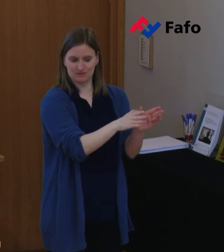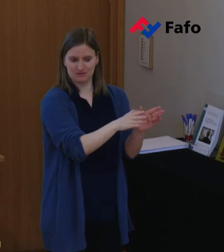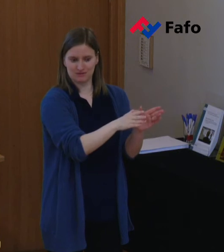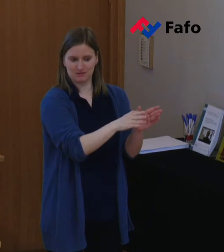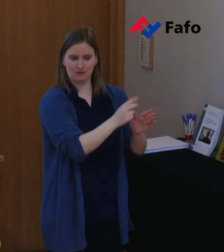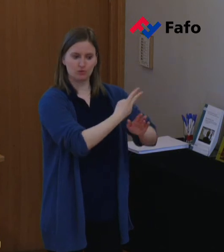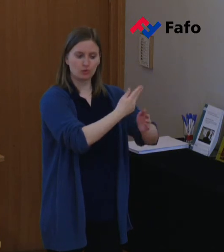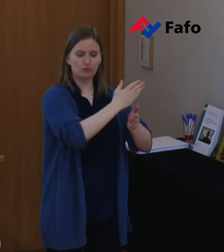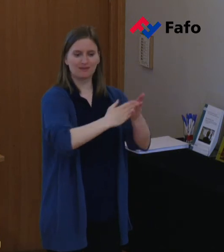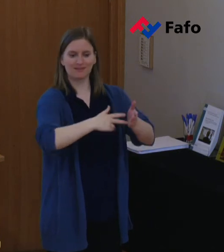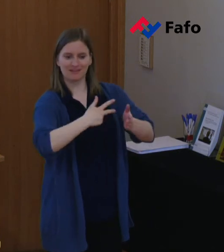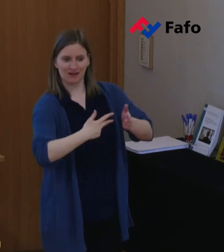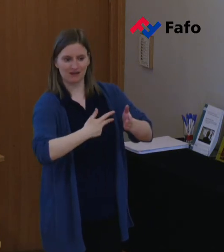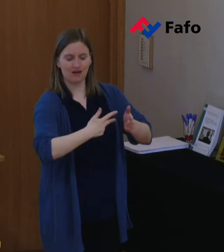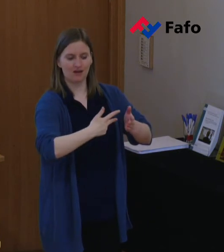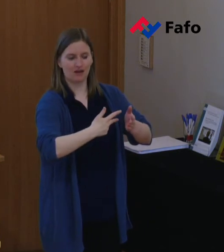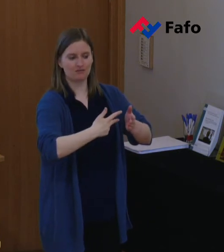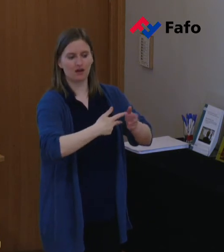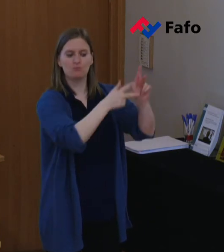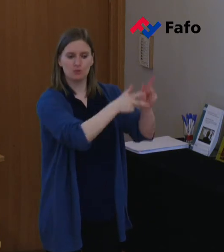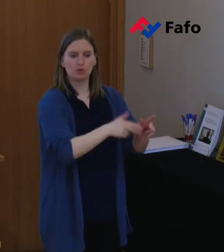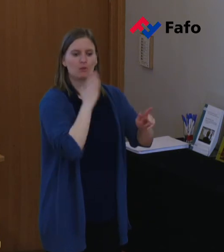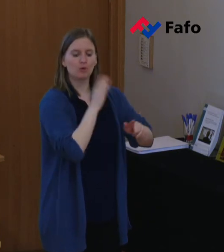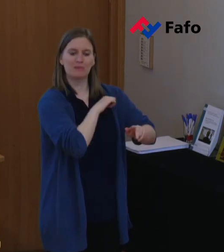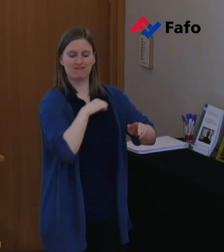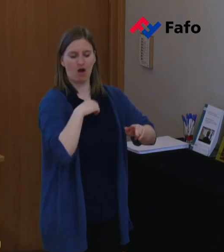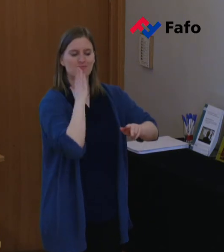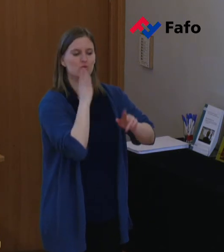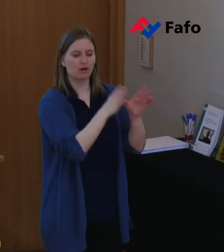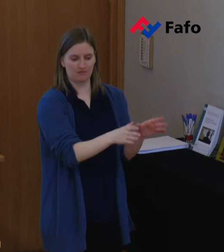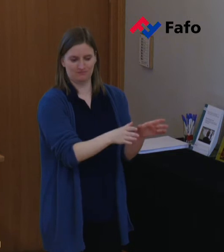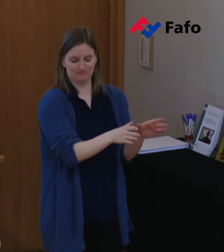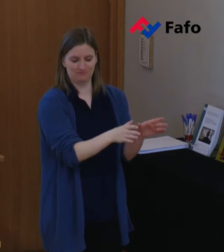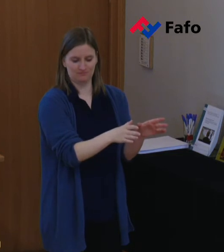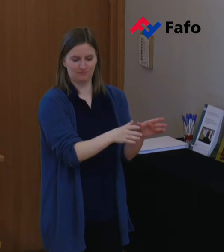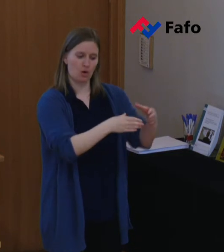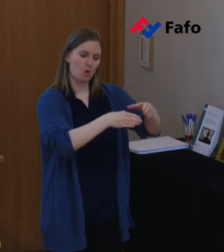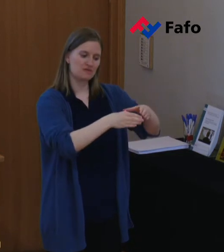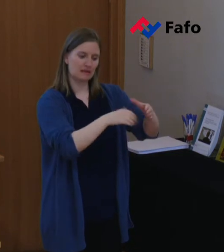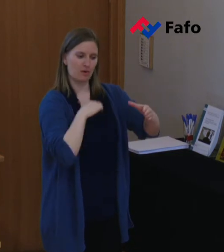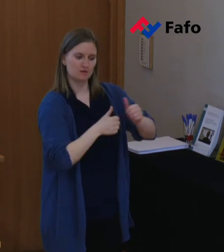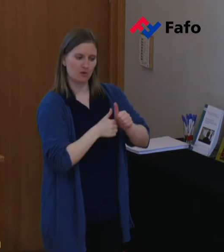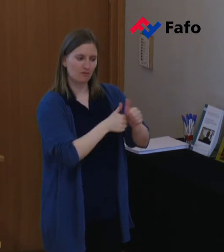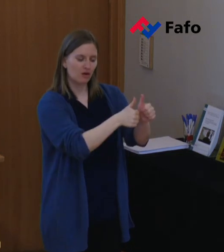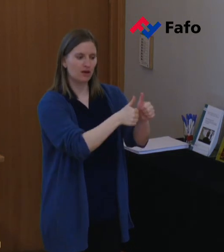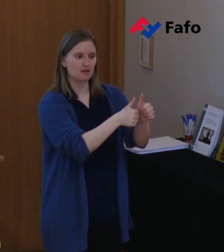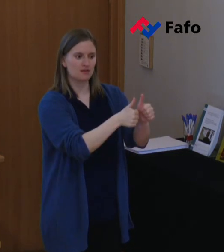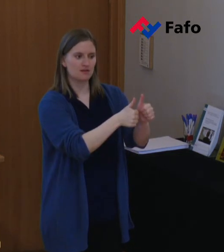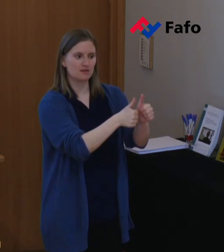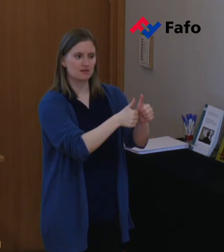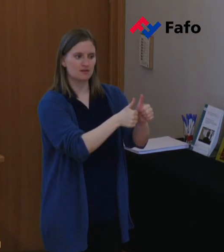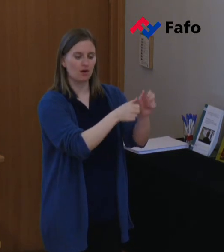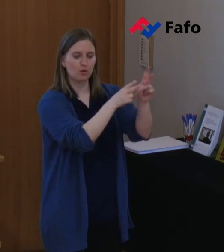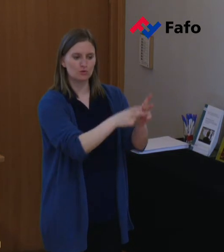av brukerne bor i private utleieboliger. Og teamet har hatt ansvar for oppfølging av